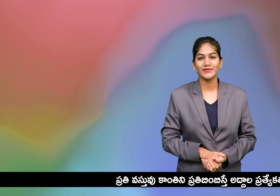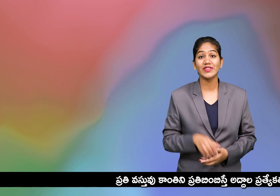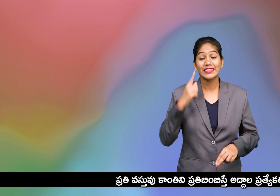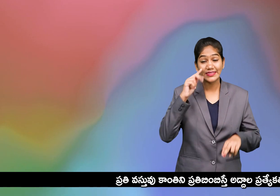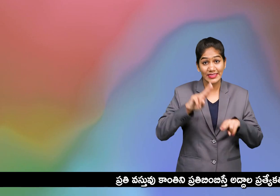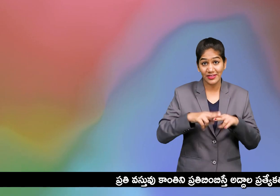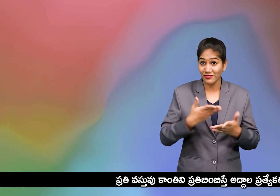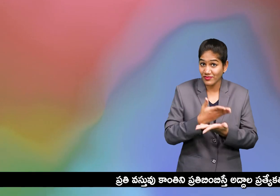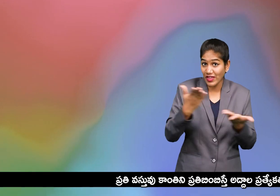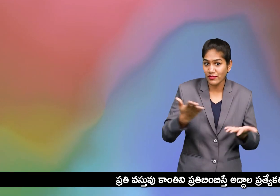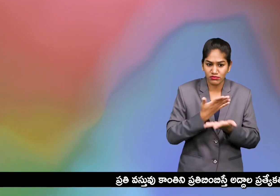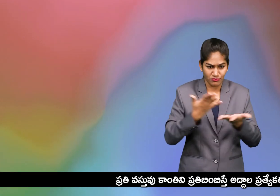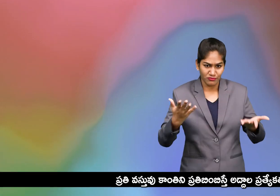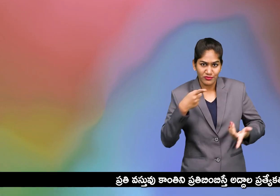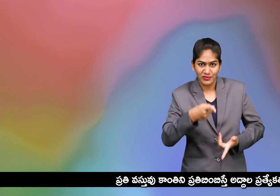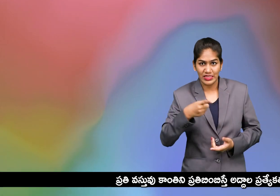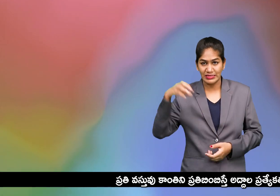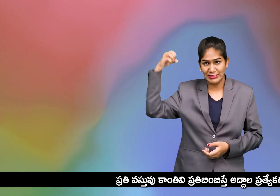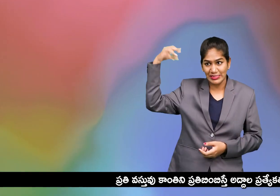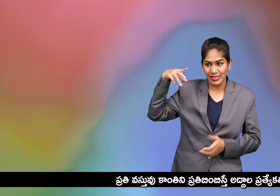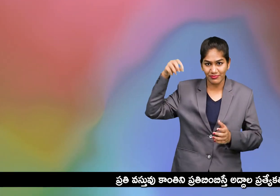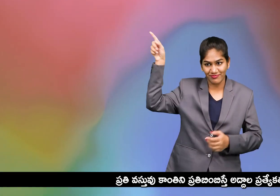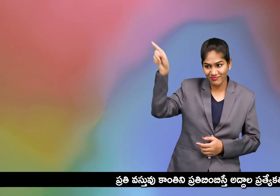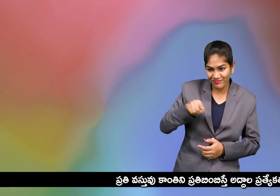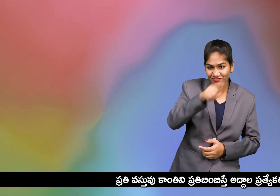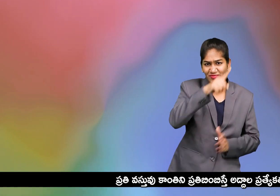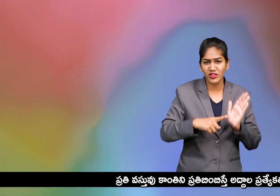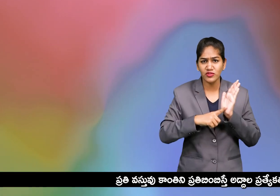ప్రతి వస్తువు కాంతిని ప్రతిబింబిస్తే అద్దాల ప్రత్యేకత ఏమిటి?